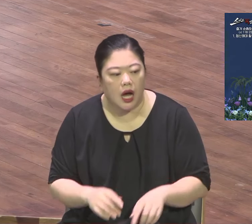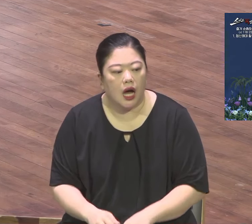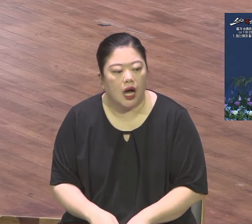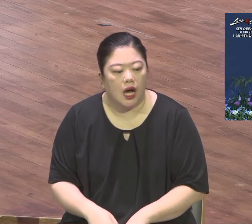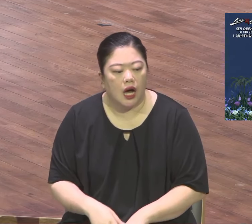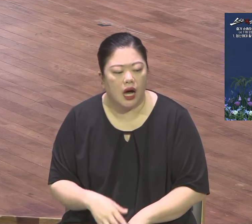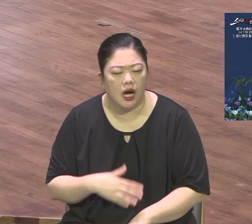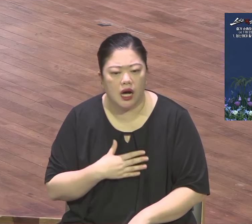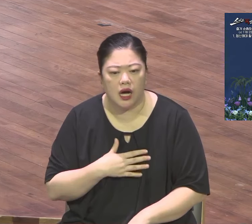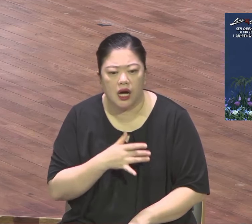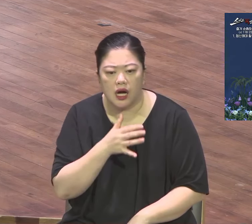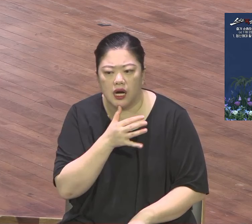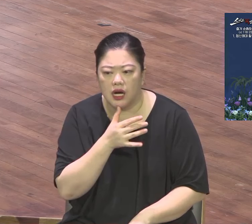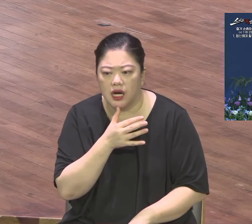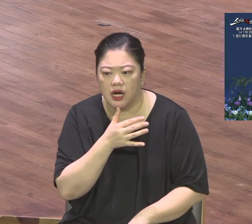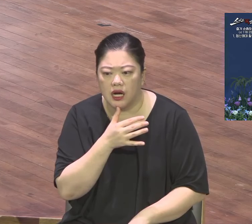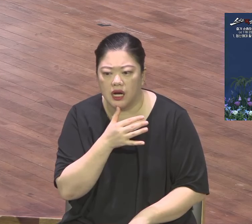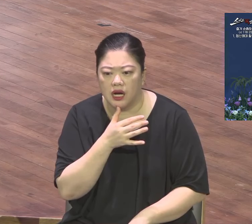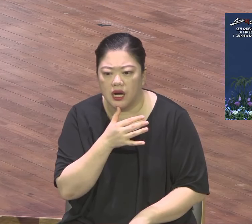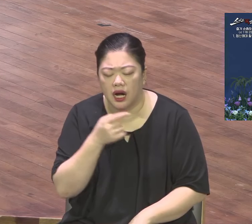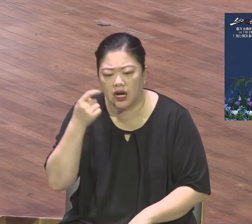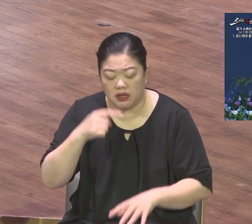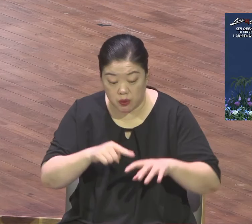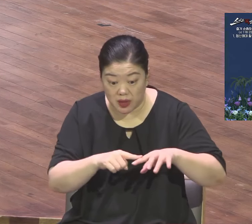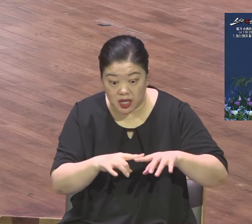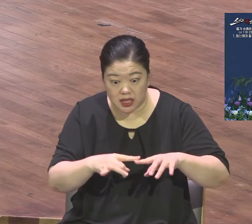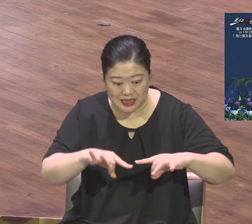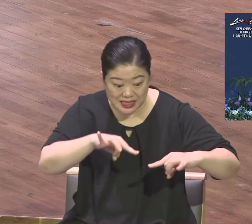감각이 없어요. 감각 없는 게 제일 고민입니다.